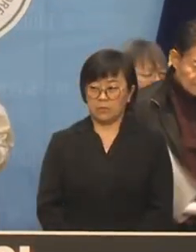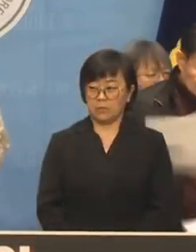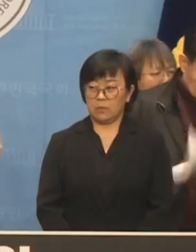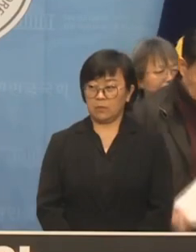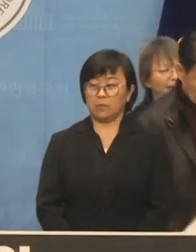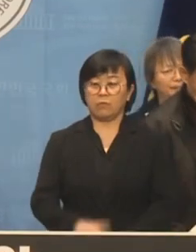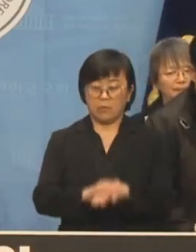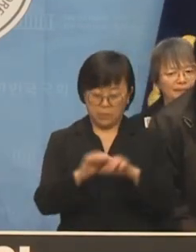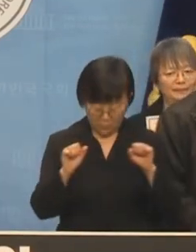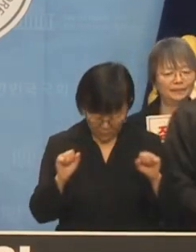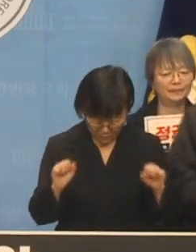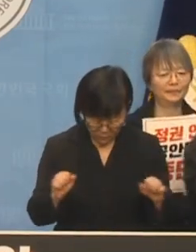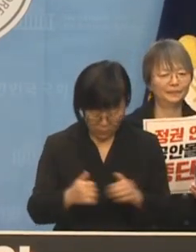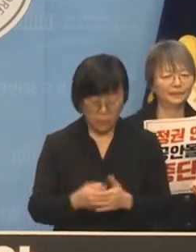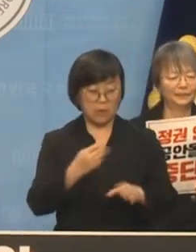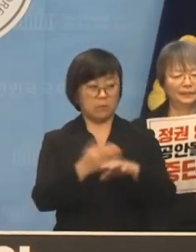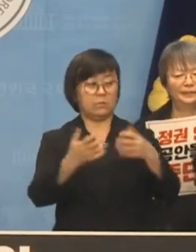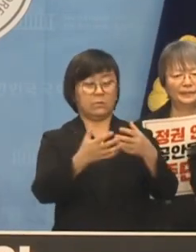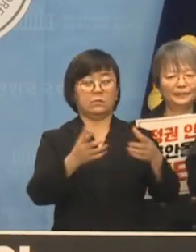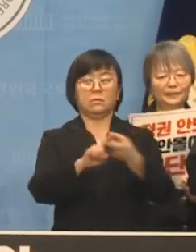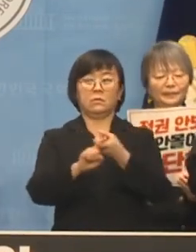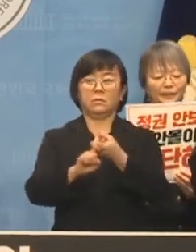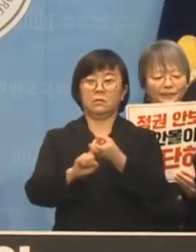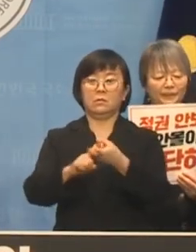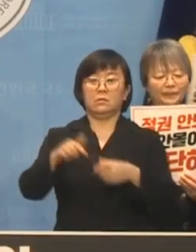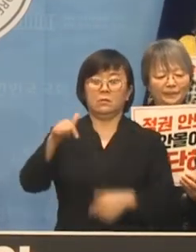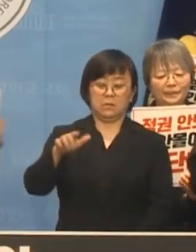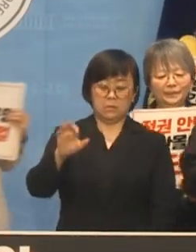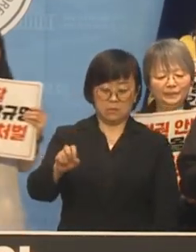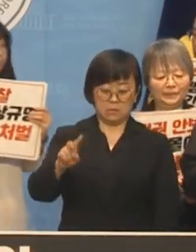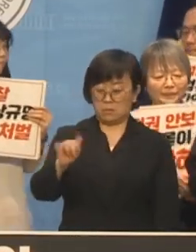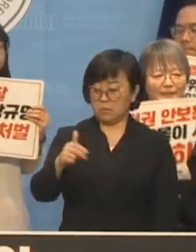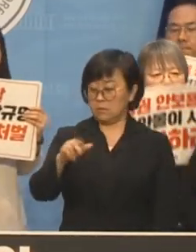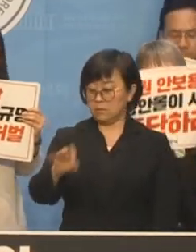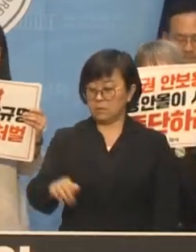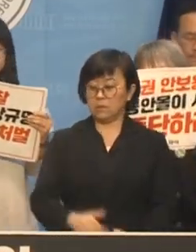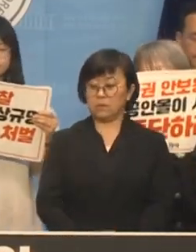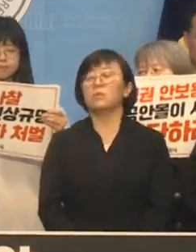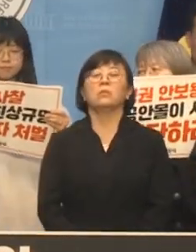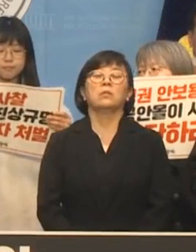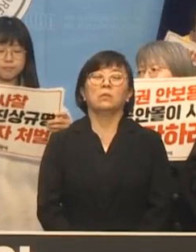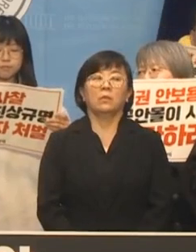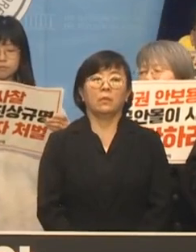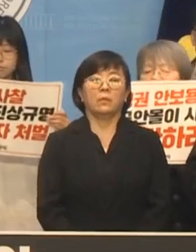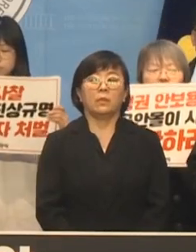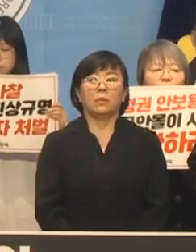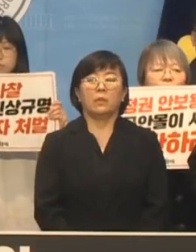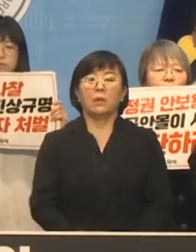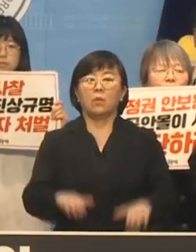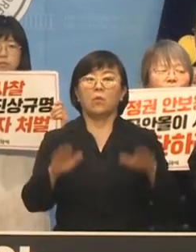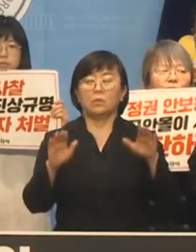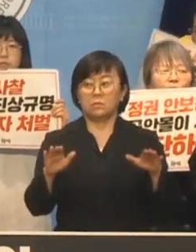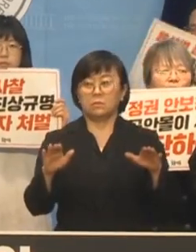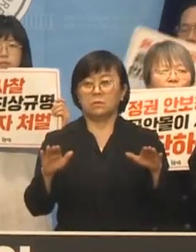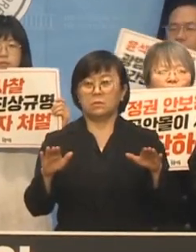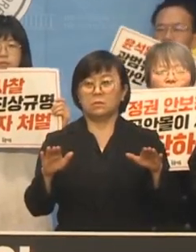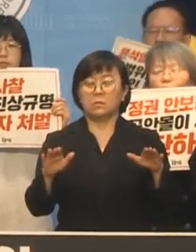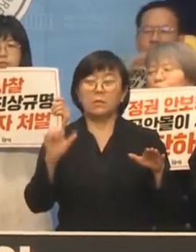네, 안녕하십니까. 더불어민주연합 강민정입니다. 다름이 아니라 지금 최근